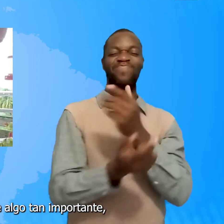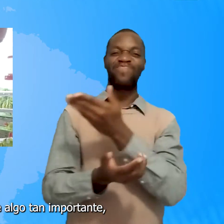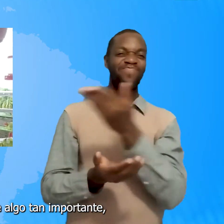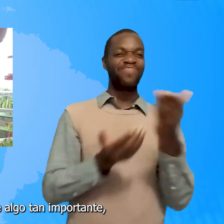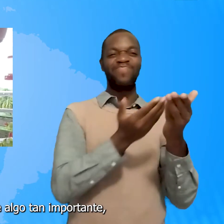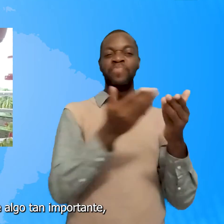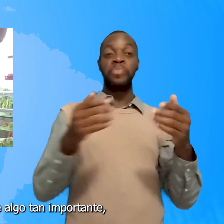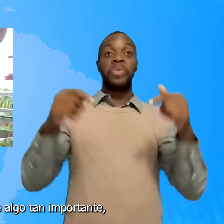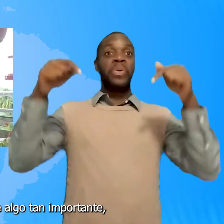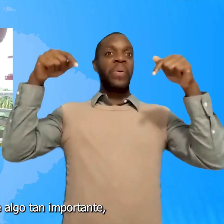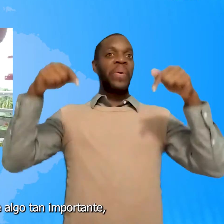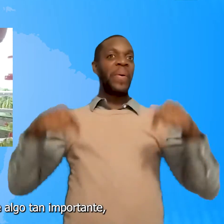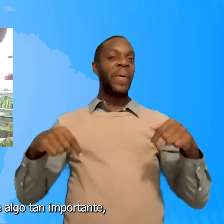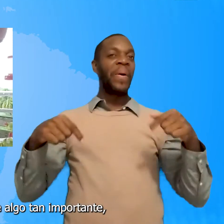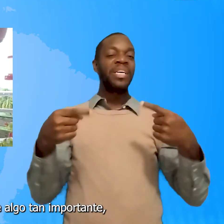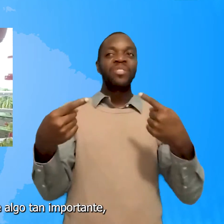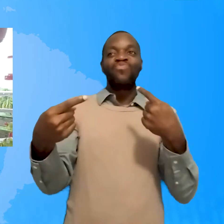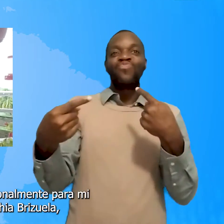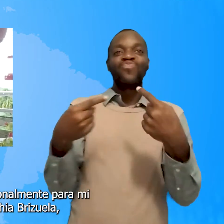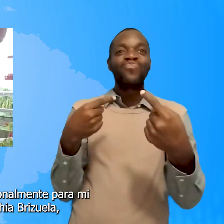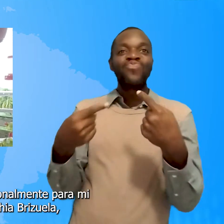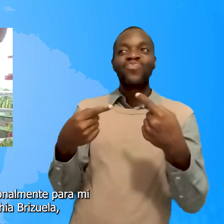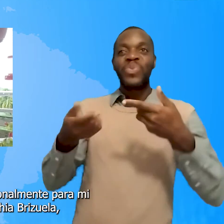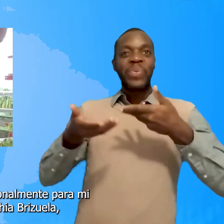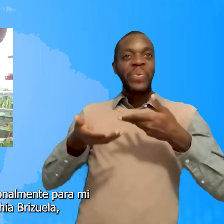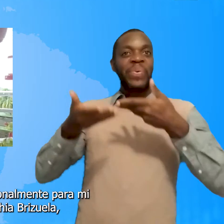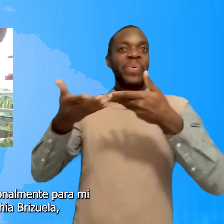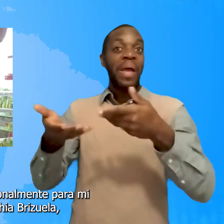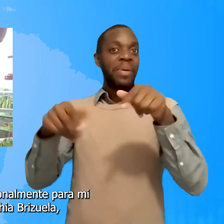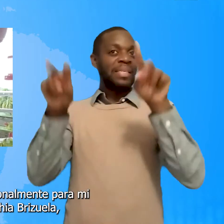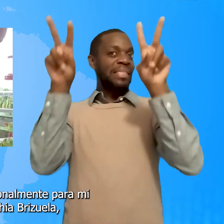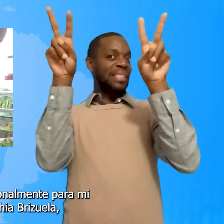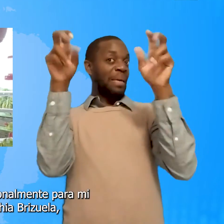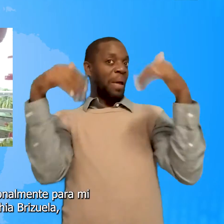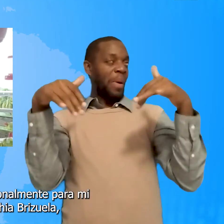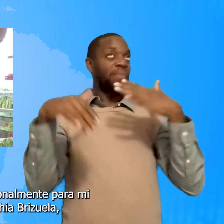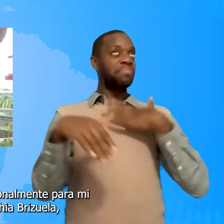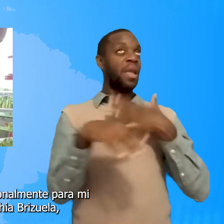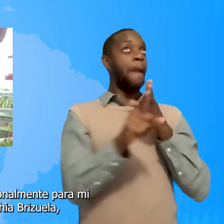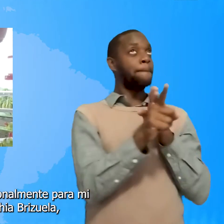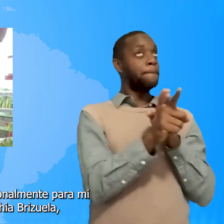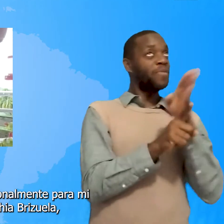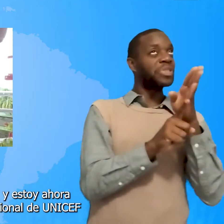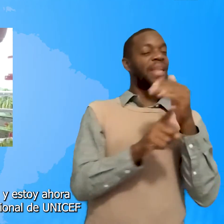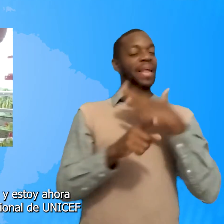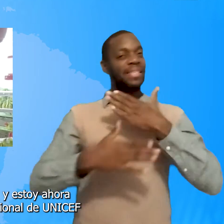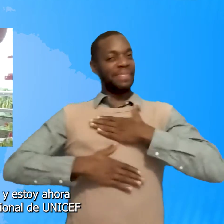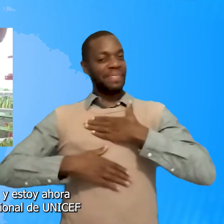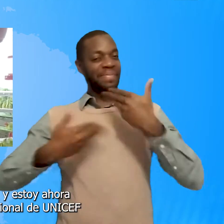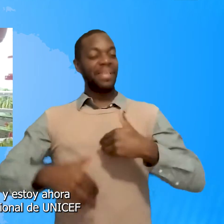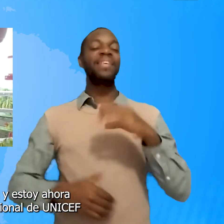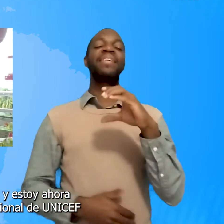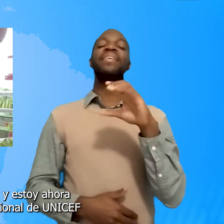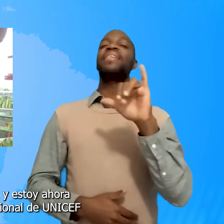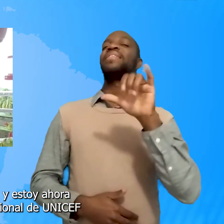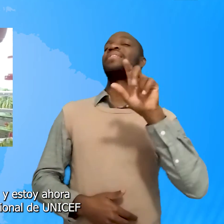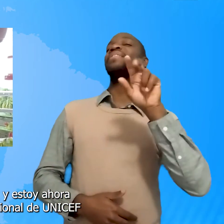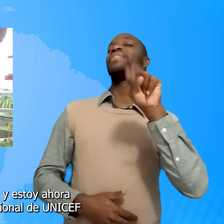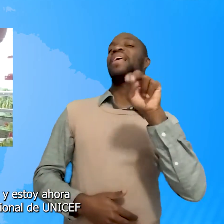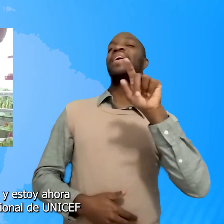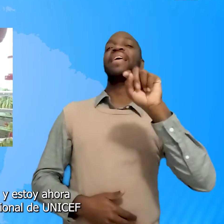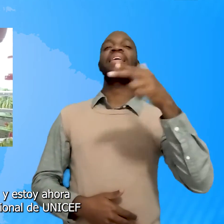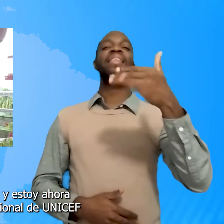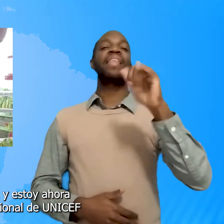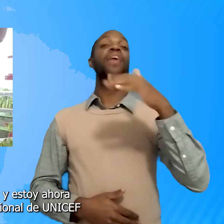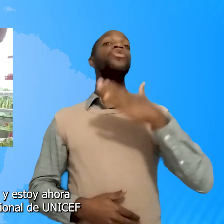sobre algo tan importante profesional y personalmente para mí. Yo soy Cintia Brizuela, soy paraguaya y estoy ahora